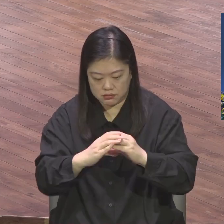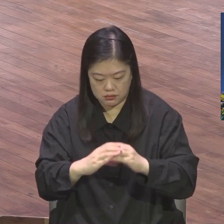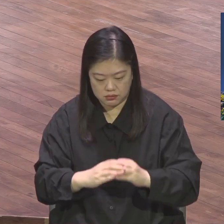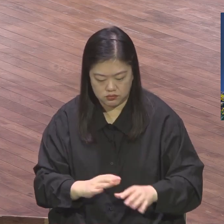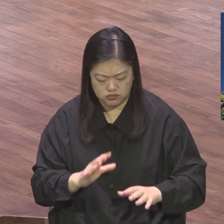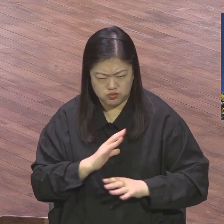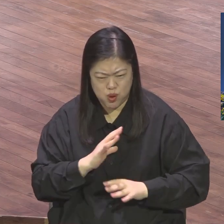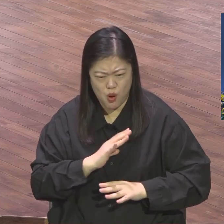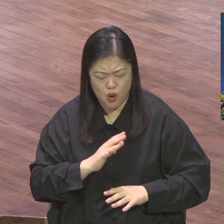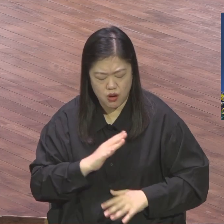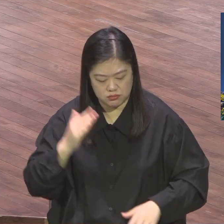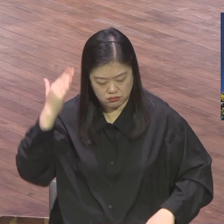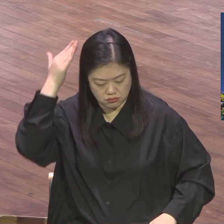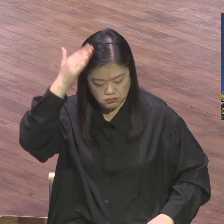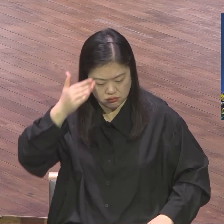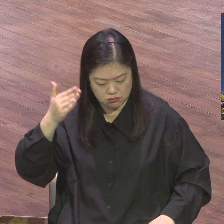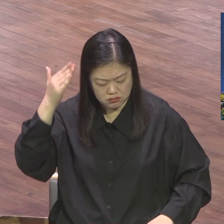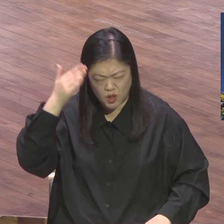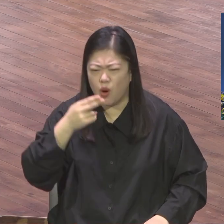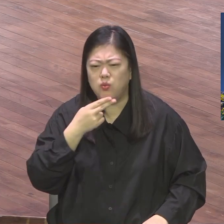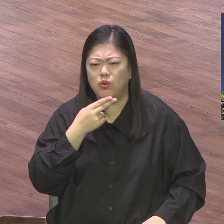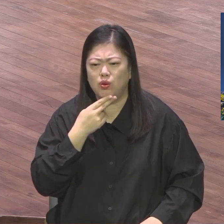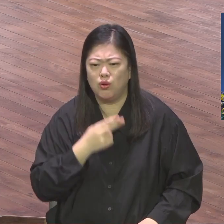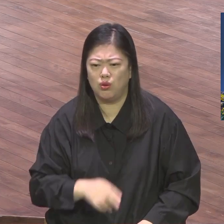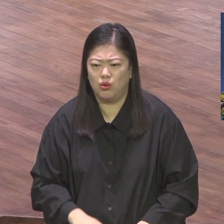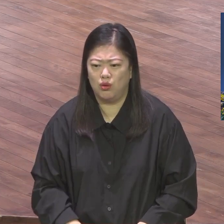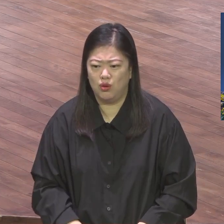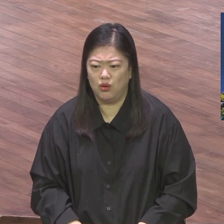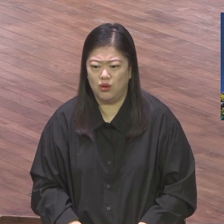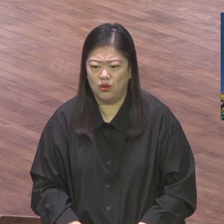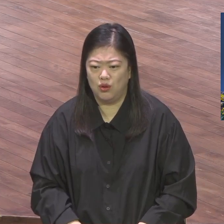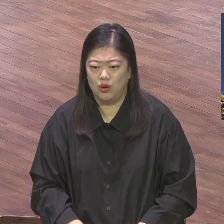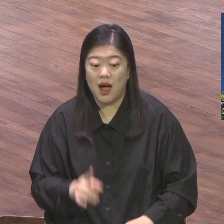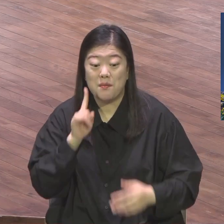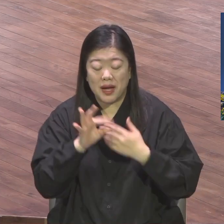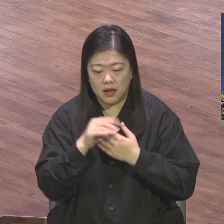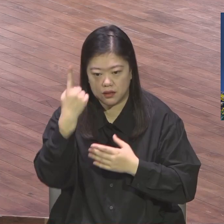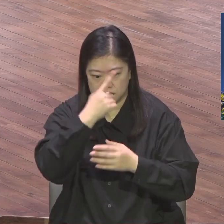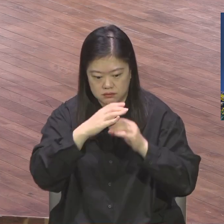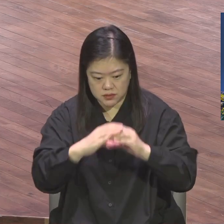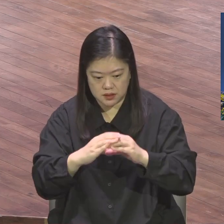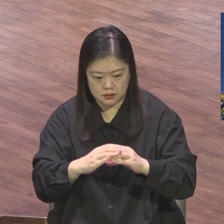이렇게 마음에 그냥 막 소갈이 하다가 나 얼굴 다 펴놔요.